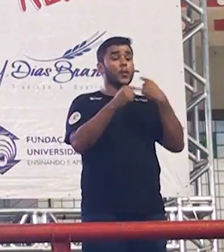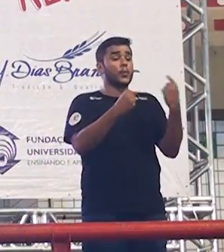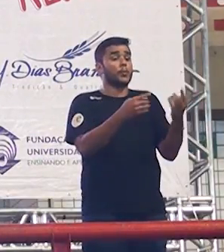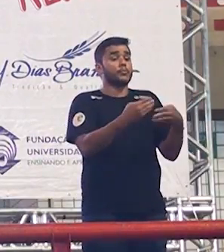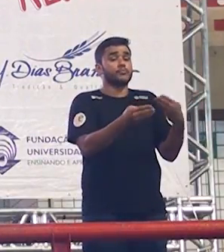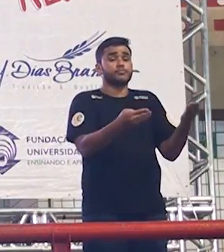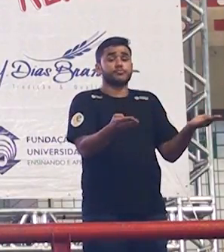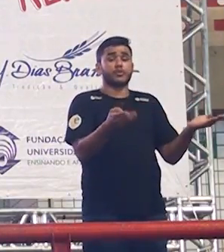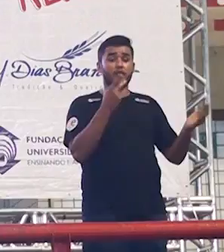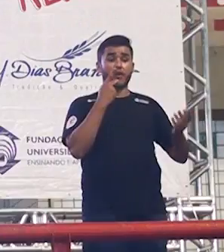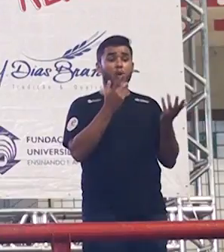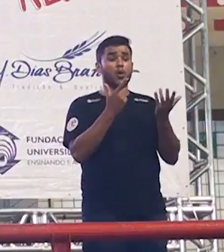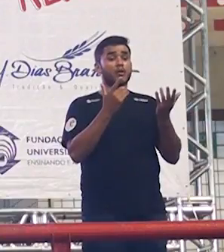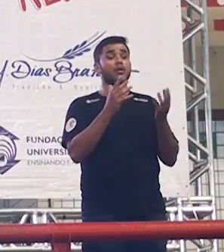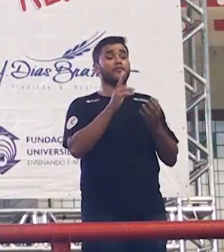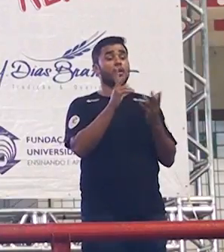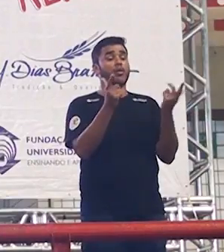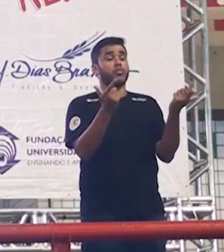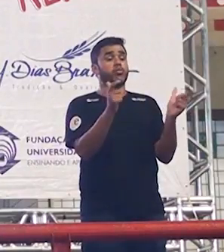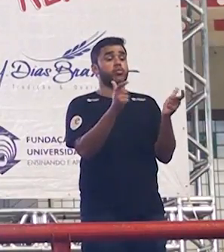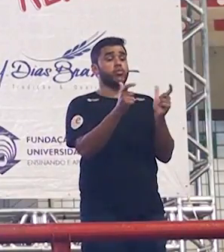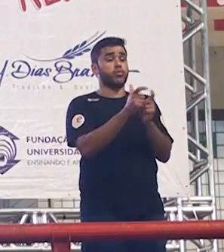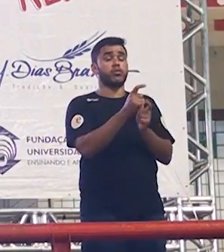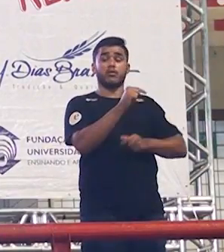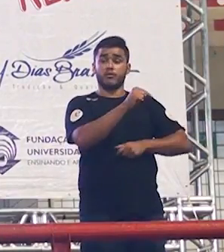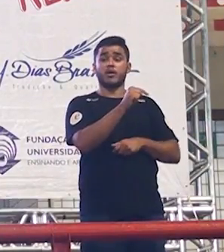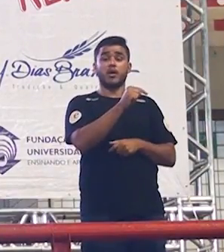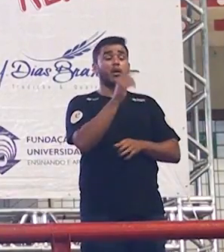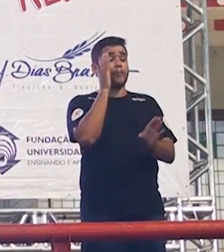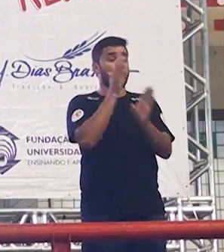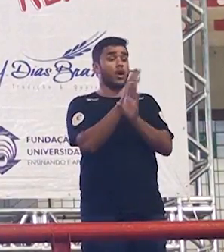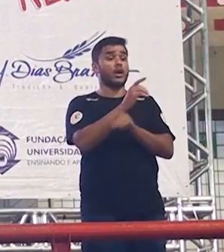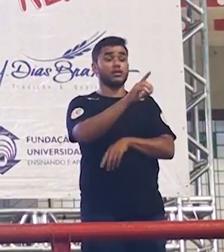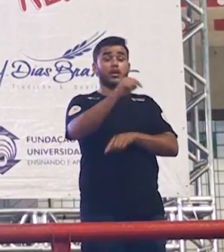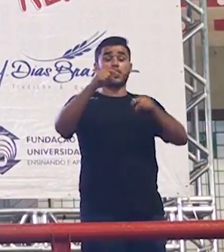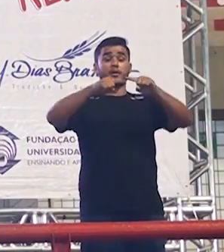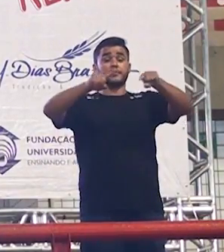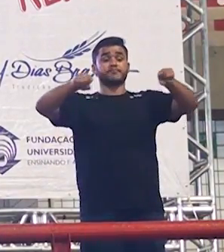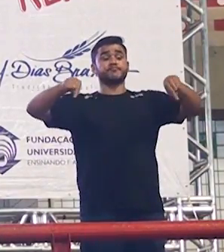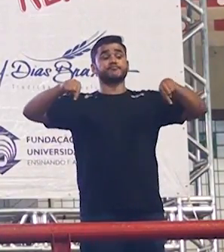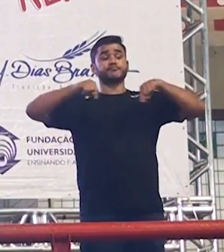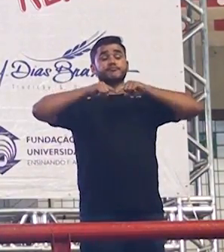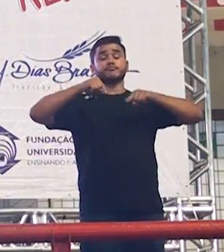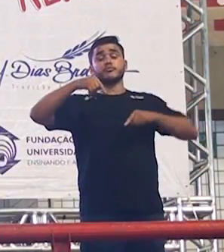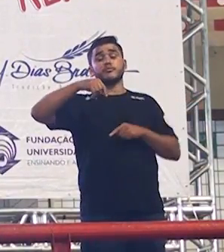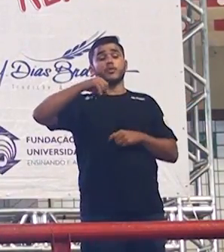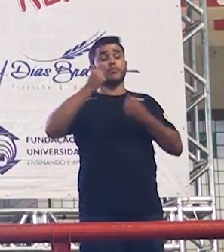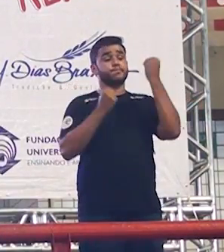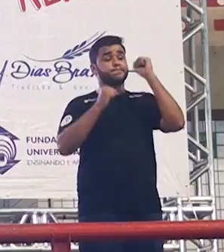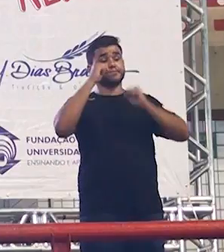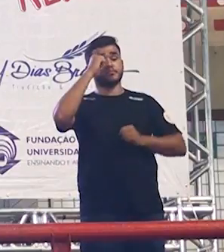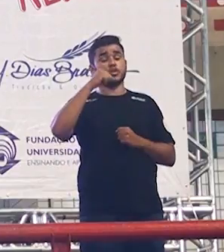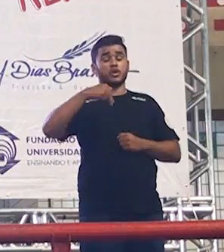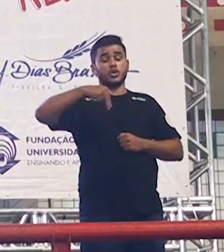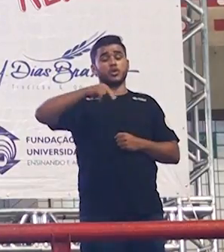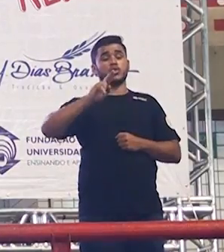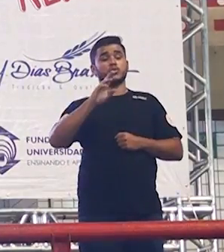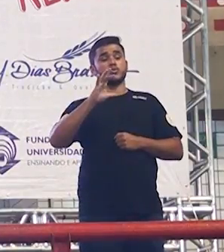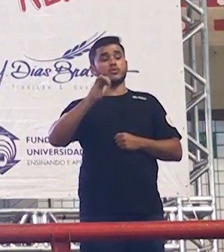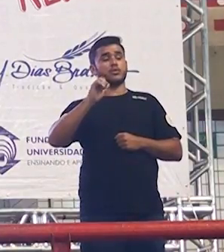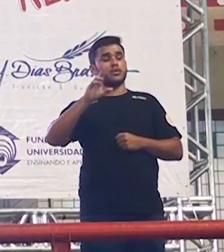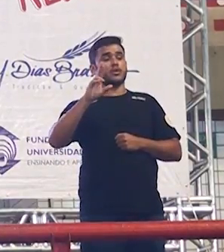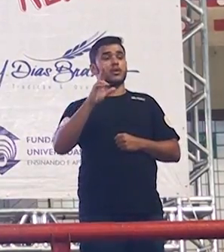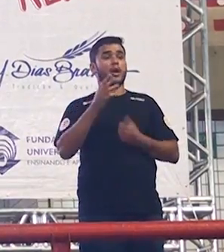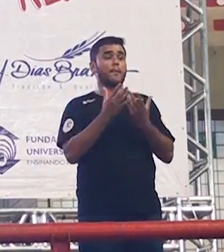mais. Então, onde há usina nuclear, a água ali, o reservatório, ele geralmente tem um índice muito grande